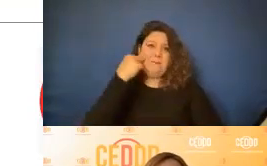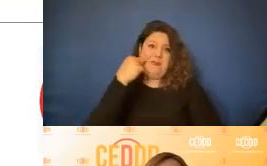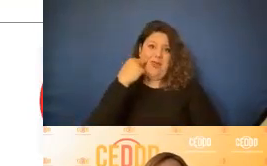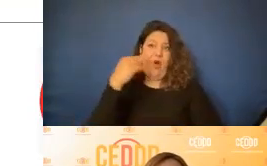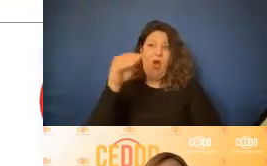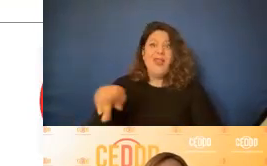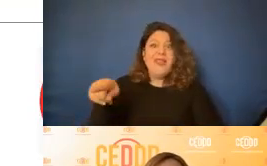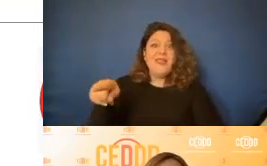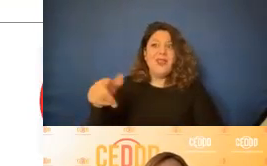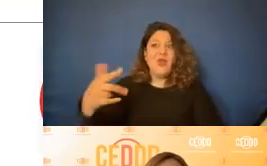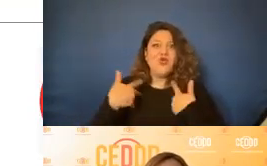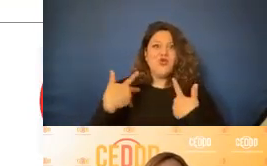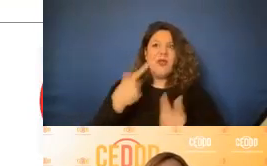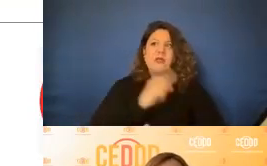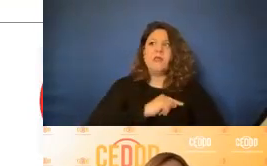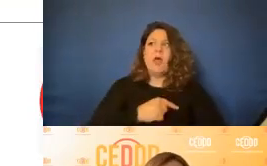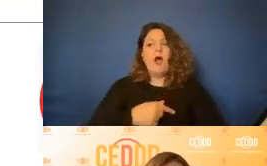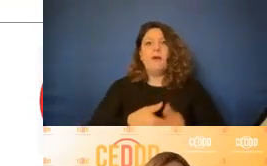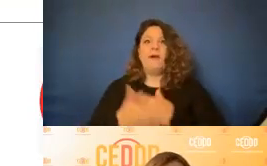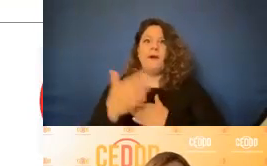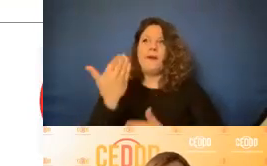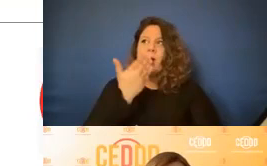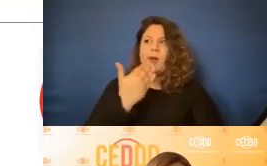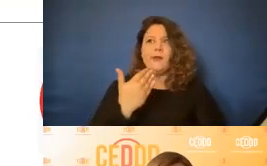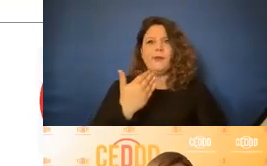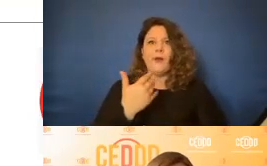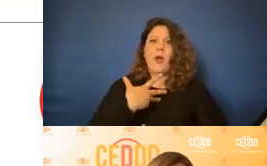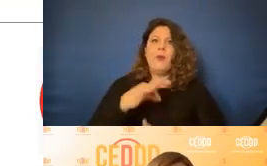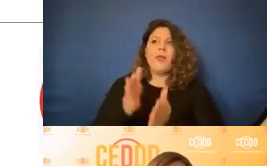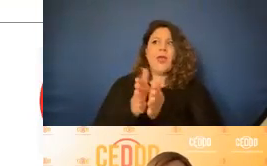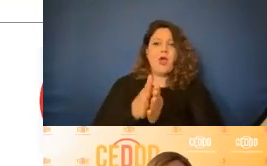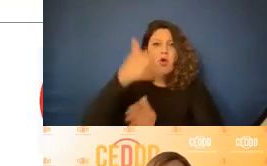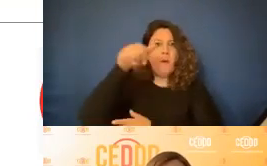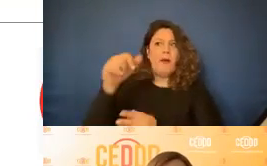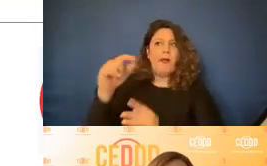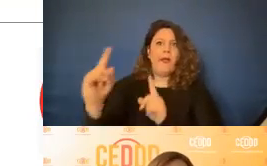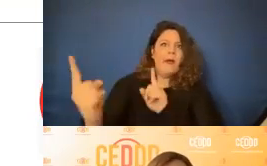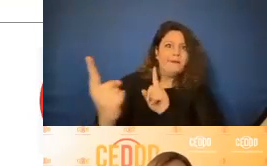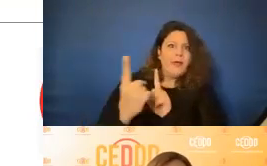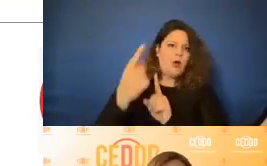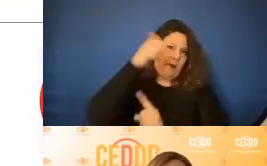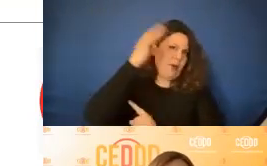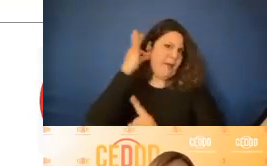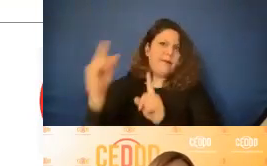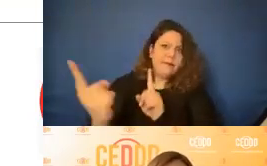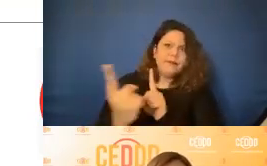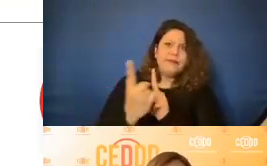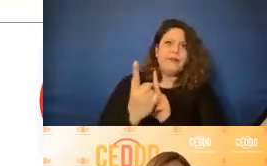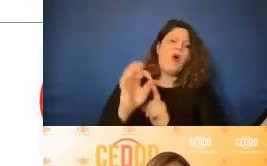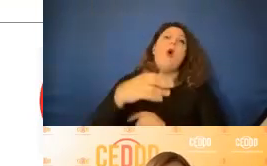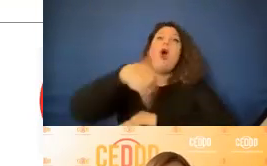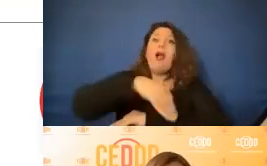ir al colegio, de encontrarse con el compañero o compañera que le está acosando, tiene miedo incluso de ir por la